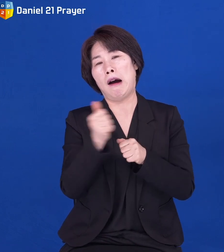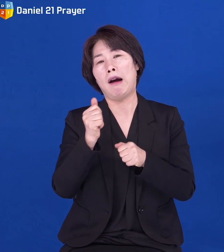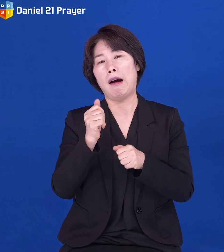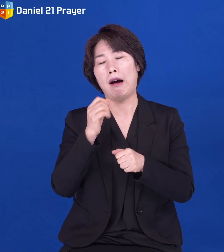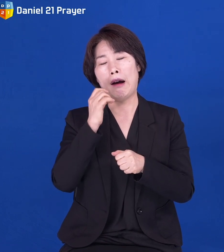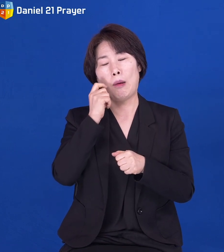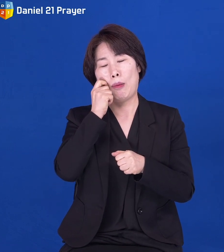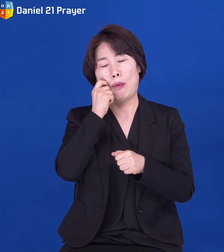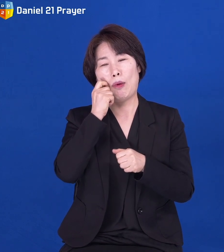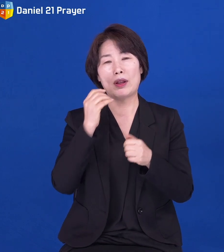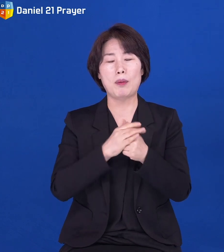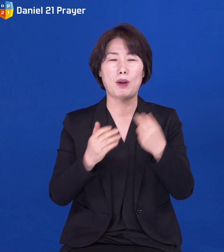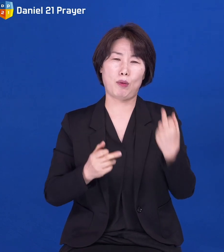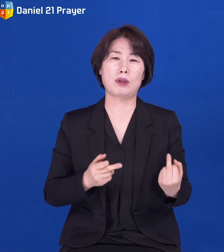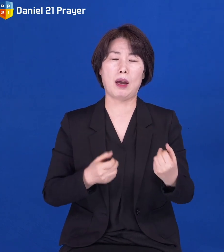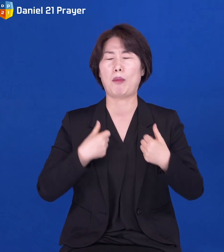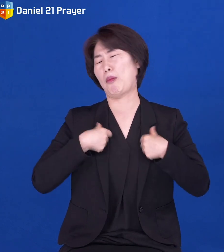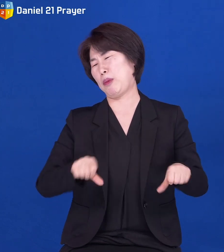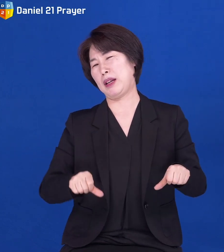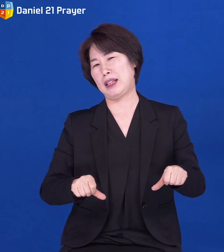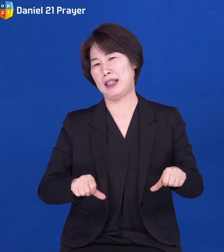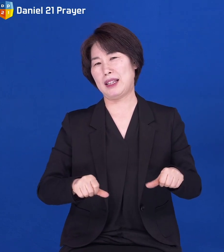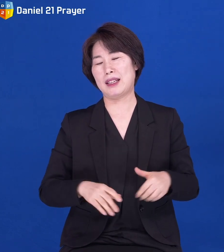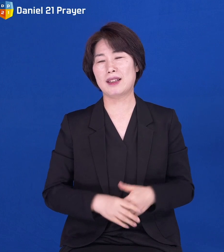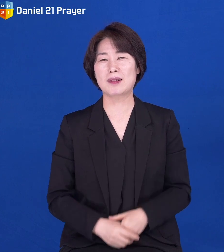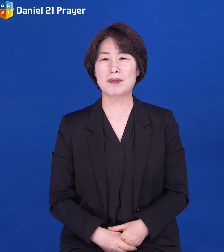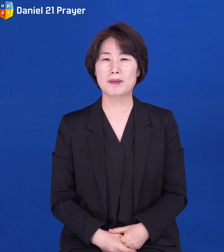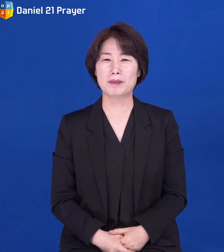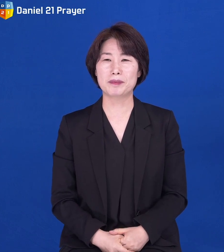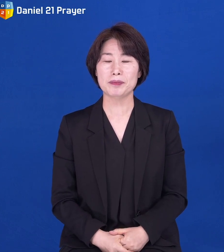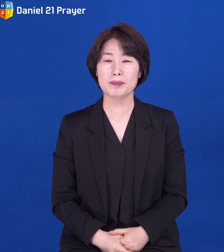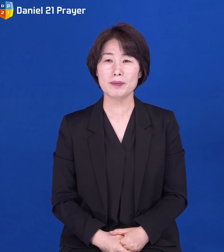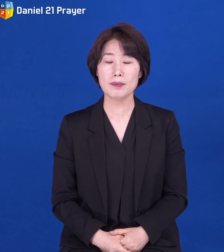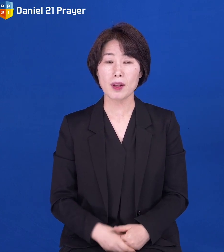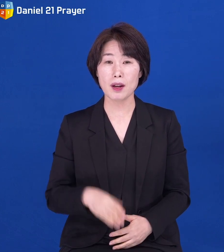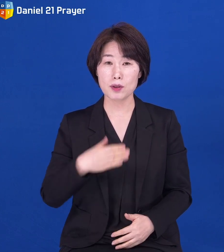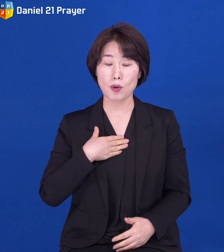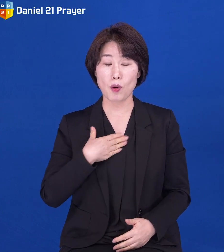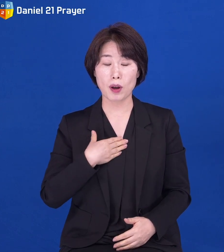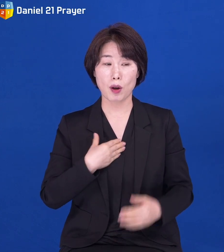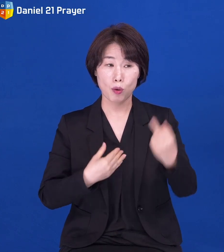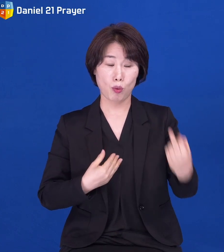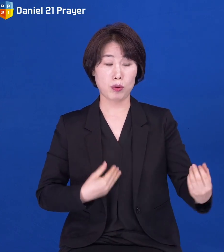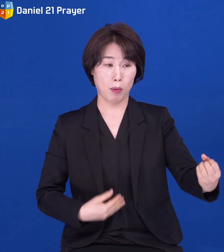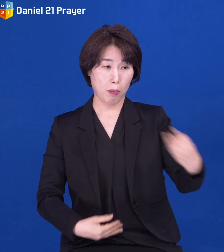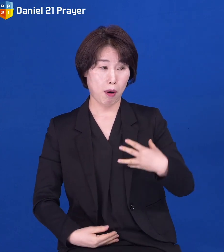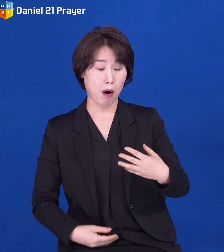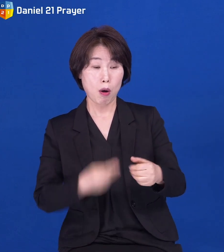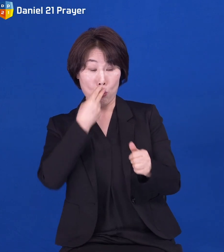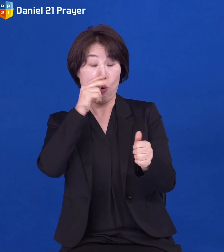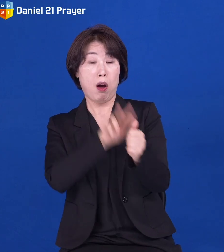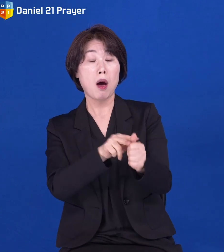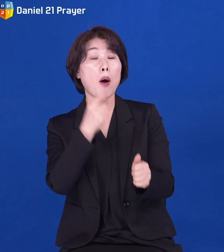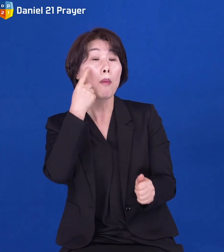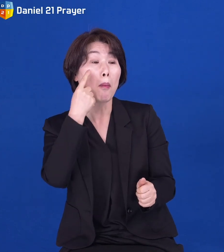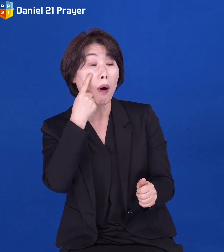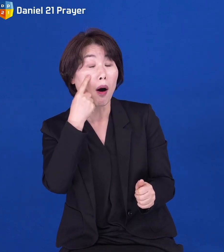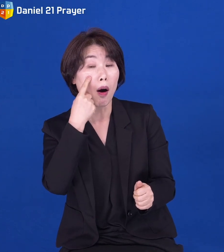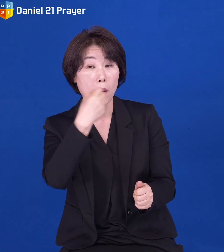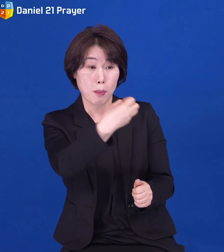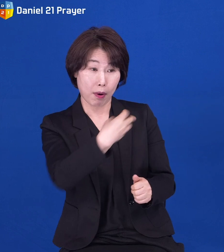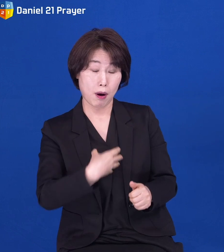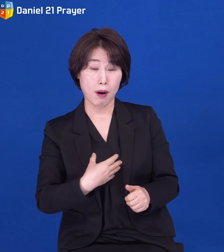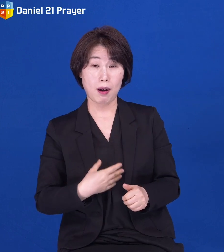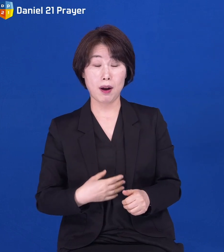너무 안타깝죠. 근데 자기가 그런 상황이 있어서 그런지 모르겠는데 저한테 도전해보라는 거예요. 아무것도 아니라면 자기는 울렁증이